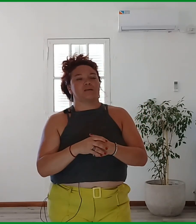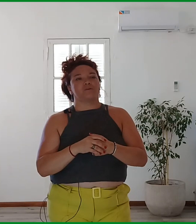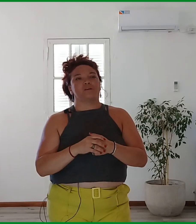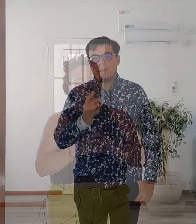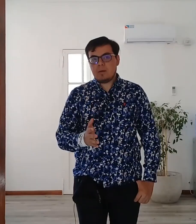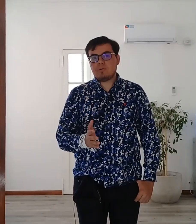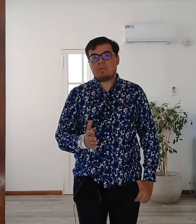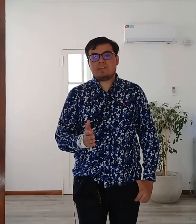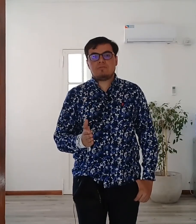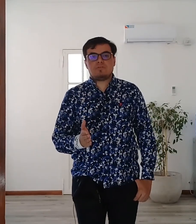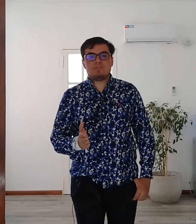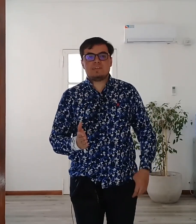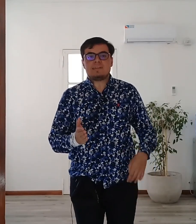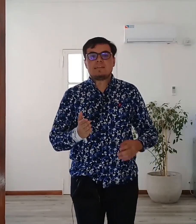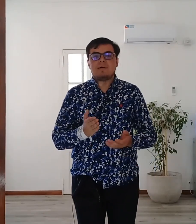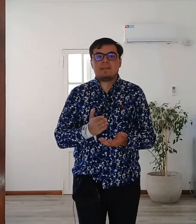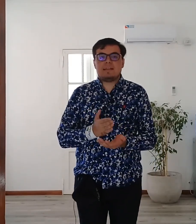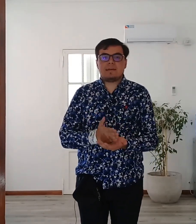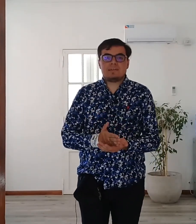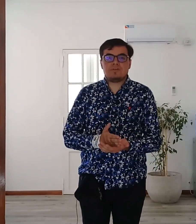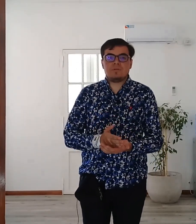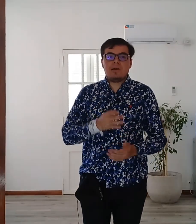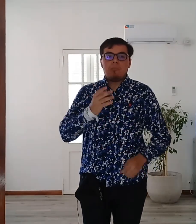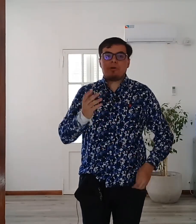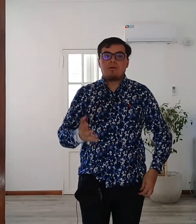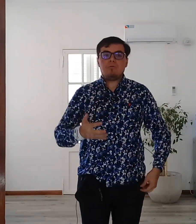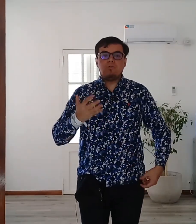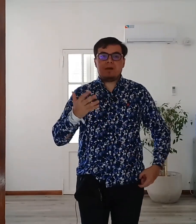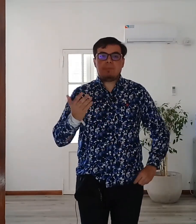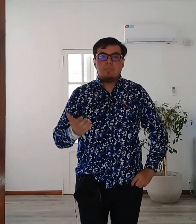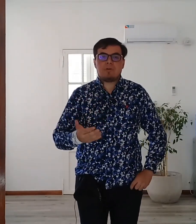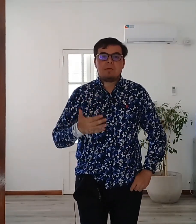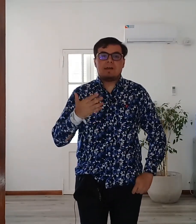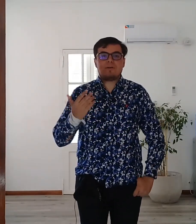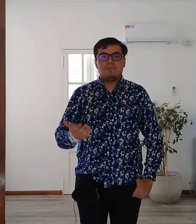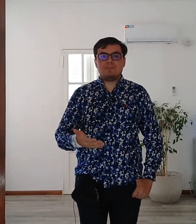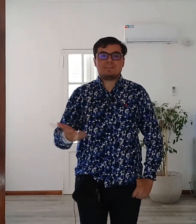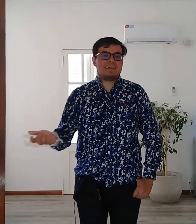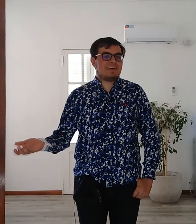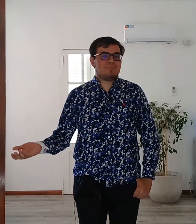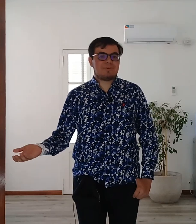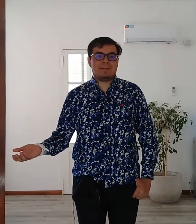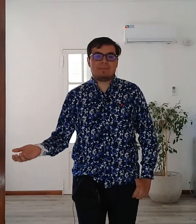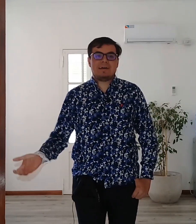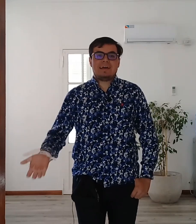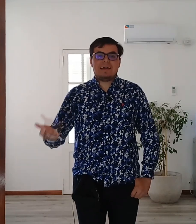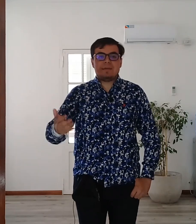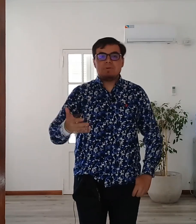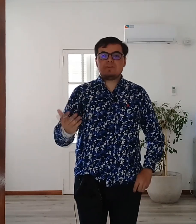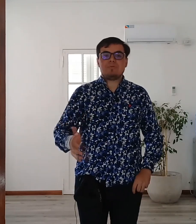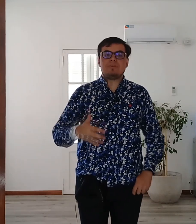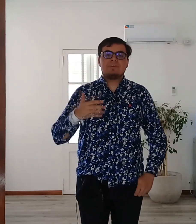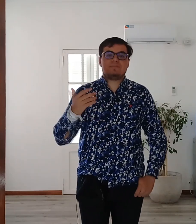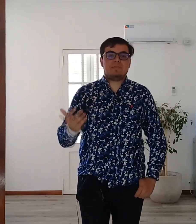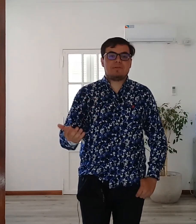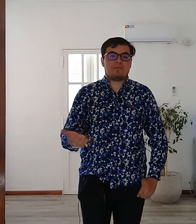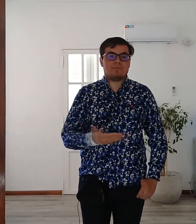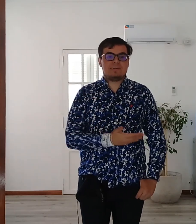de vida. Es problemático entonces el tema de la alteración, pero aún lo es más porque para algunos ni siquiera es un problema. El espacio público es efímero, como dicen